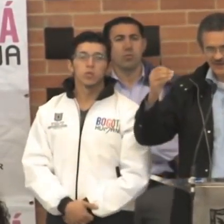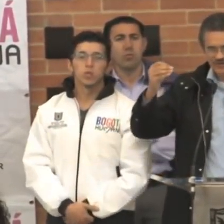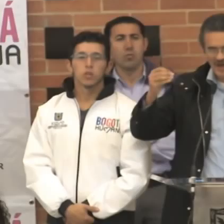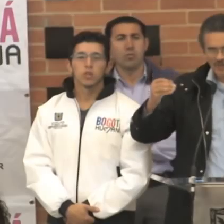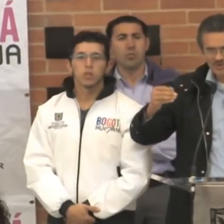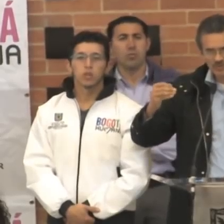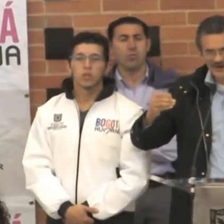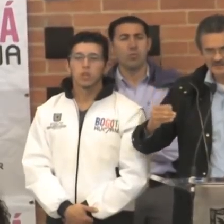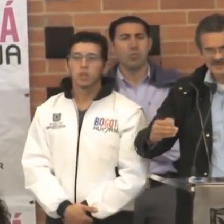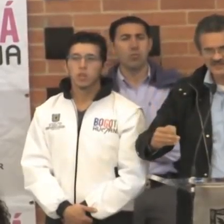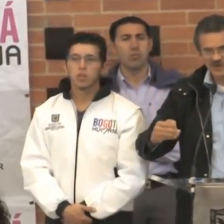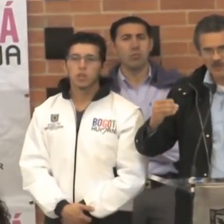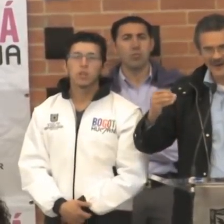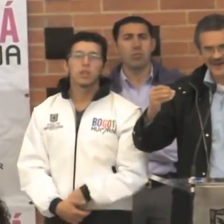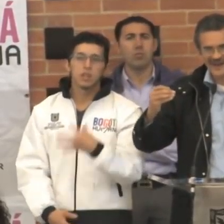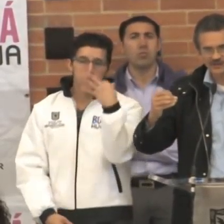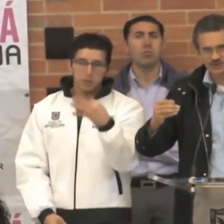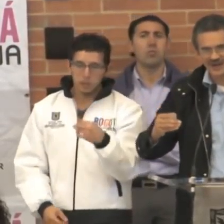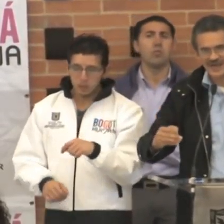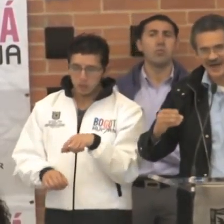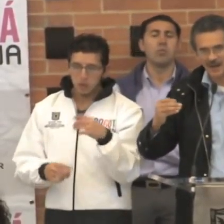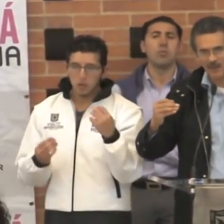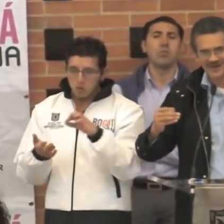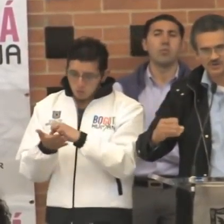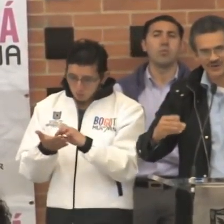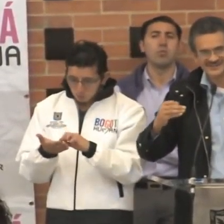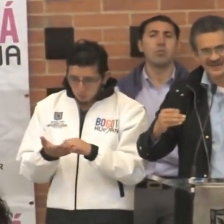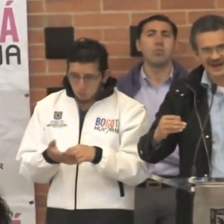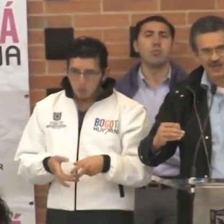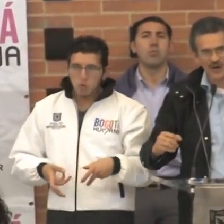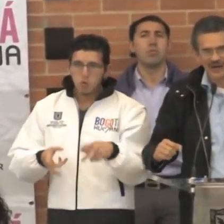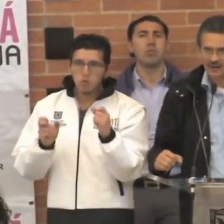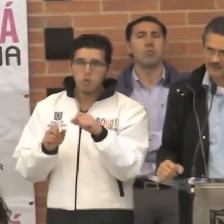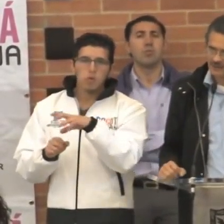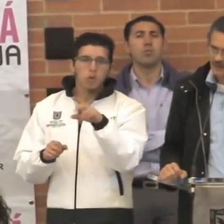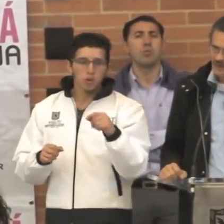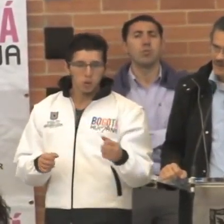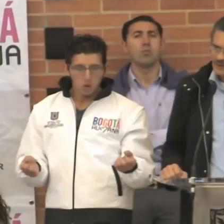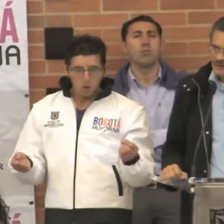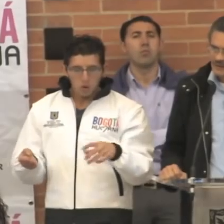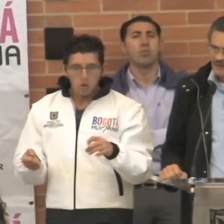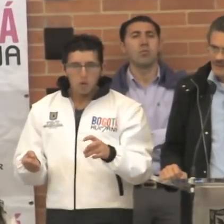que desarrollemos un plan específico para que la totalidad de la población recicladora